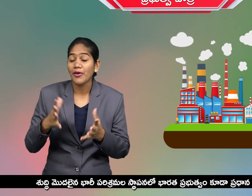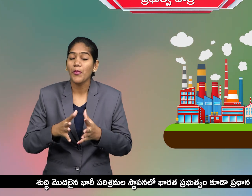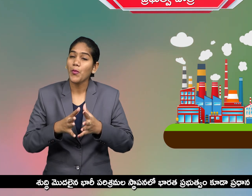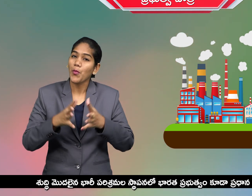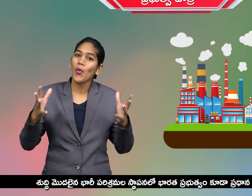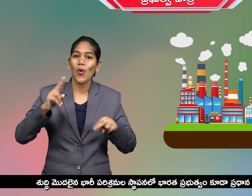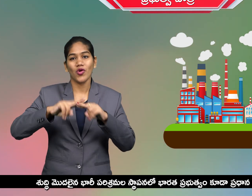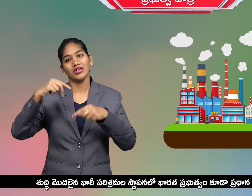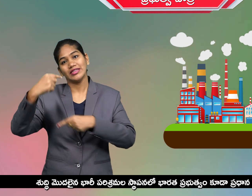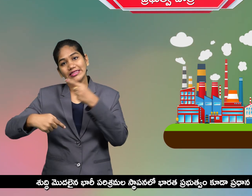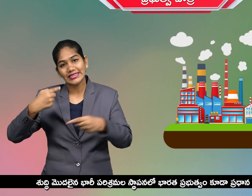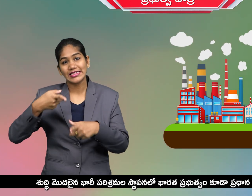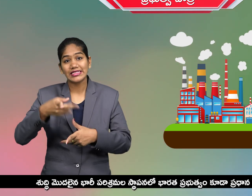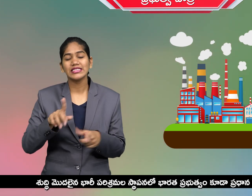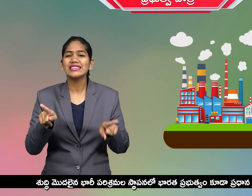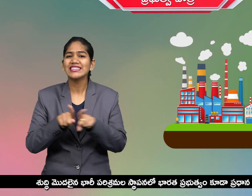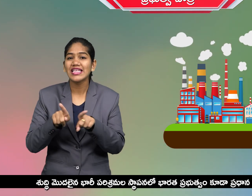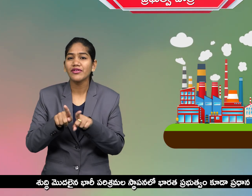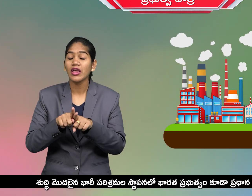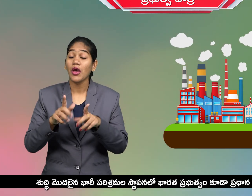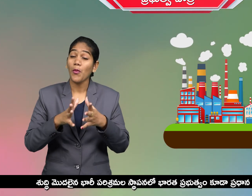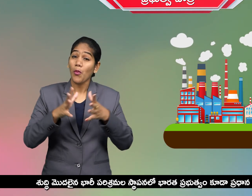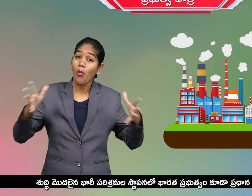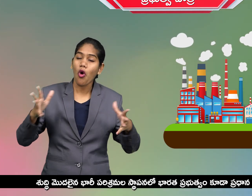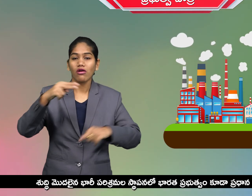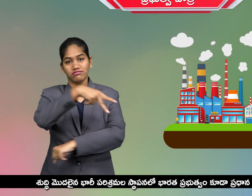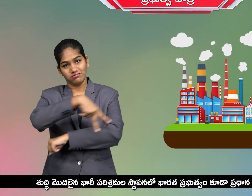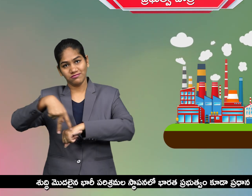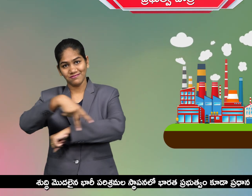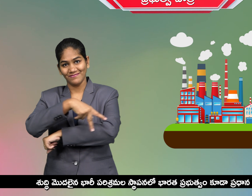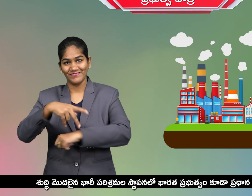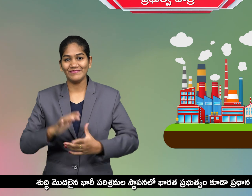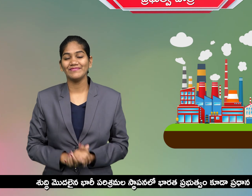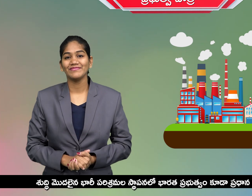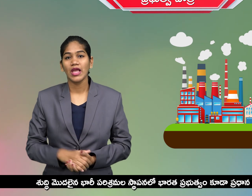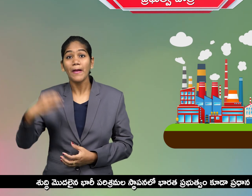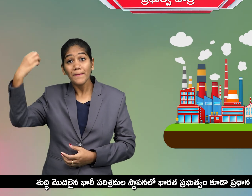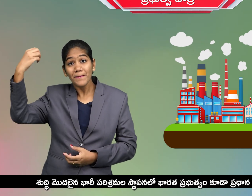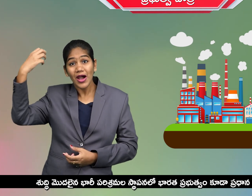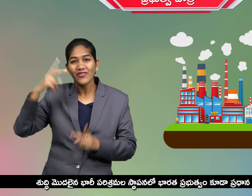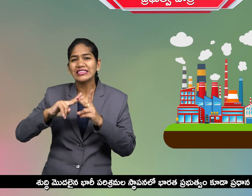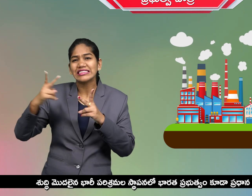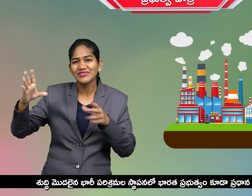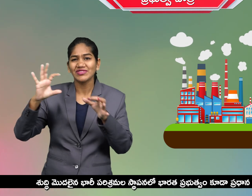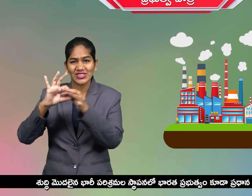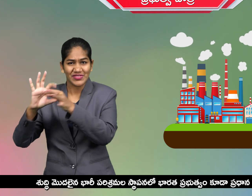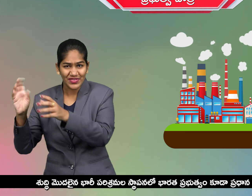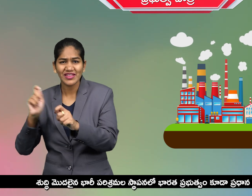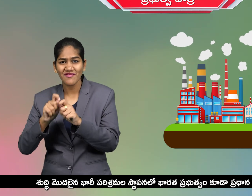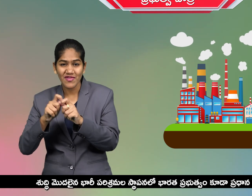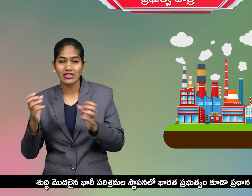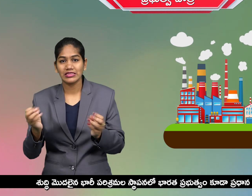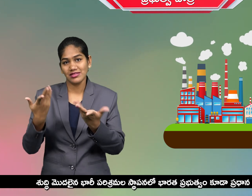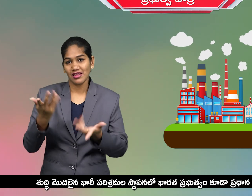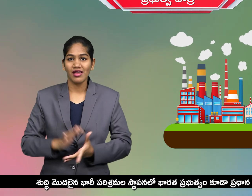శుద్ధి మొదలైన భారీ పరిశ్రమల స్థాపనలో భారత ప్రభుత్వం కూడా ప్రధాన పాత్ర పోషించింది.